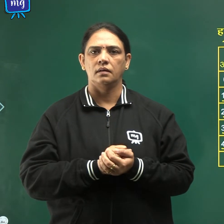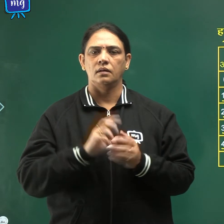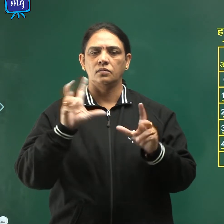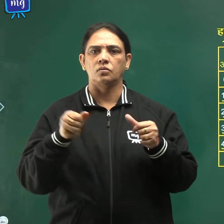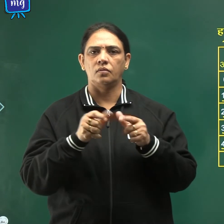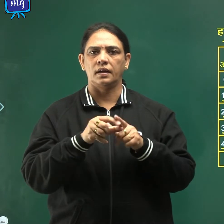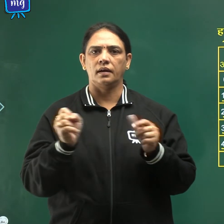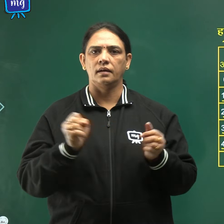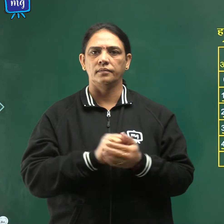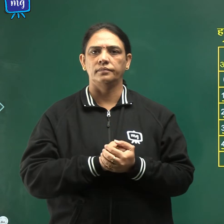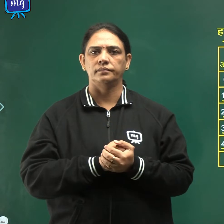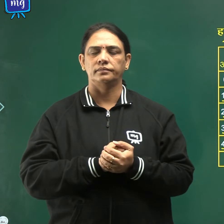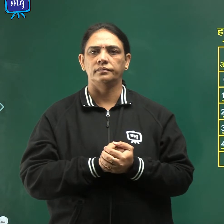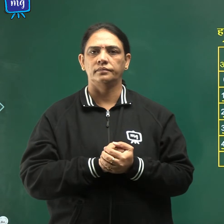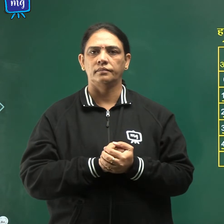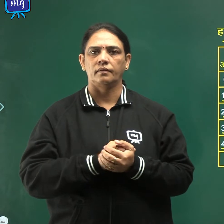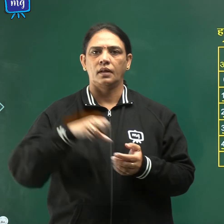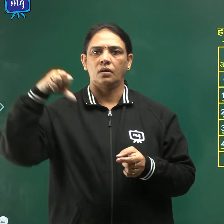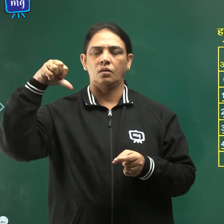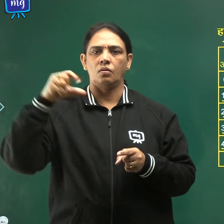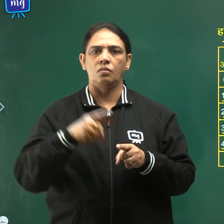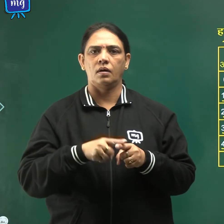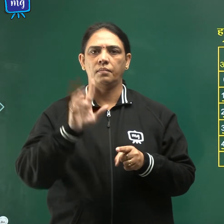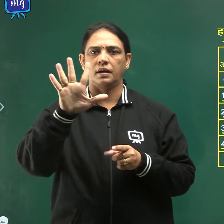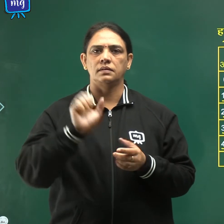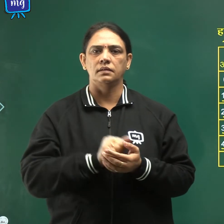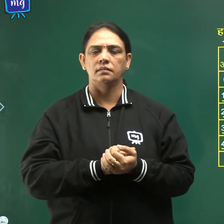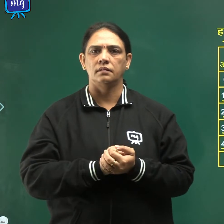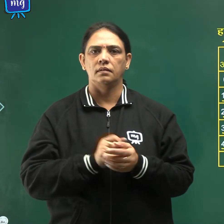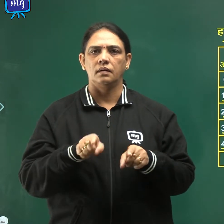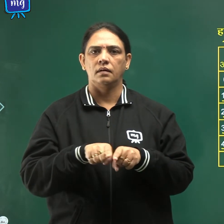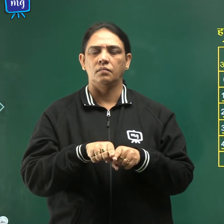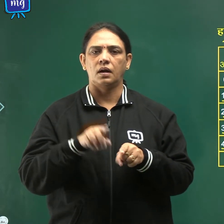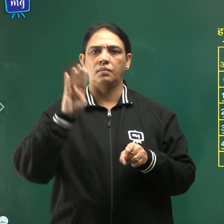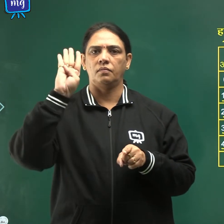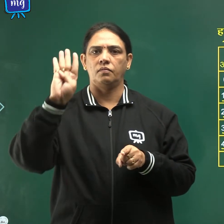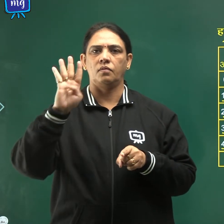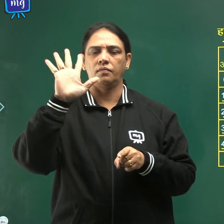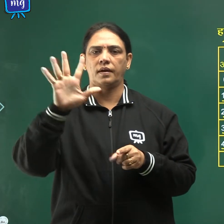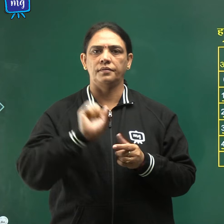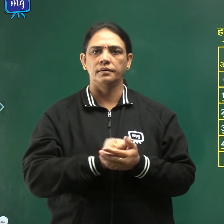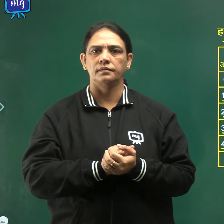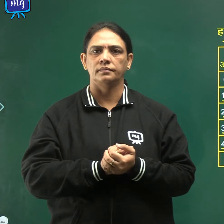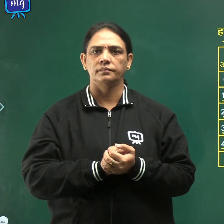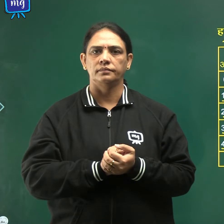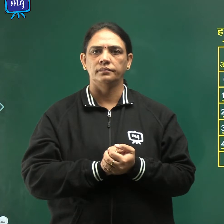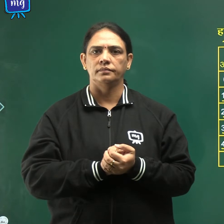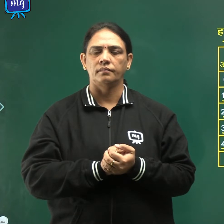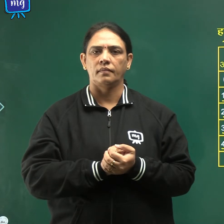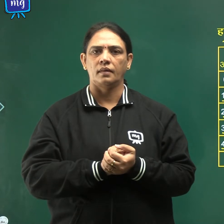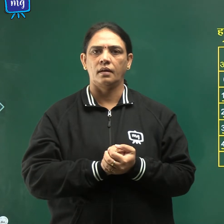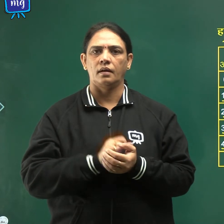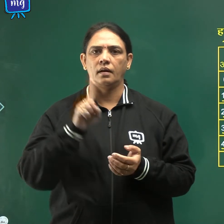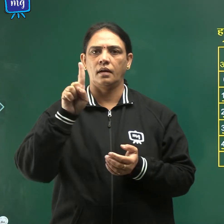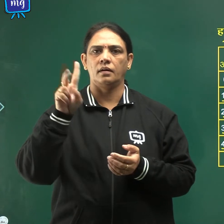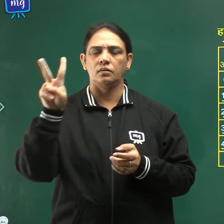निकालेंगे। 9 गुणा 5 बराबर 45, 12 गुणा